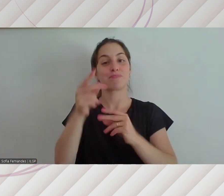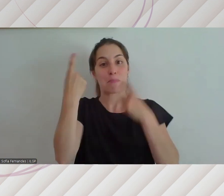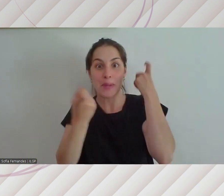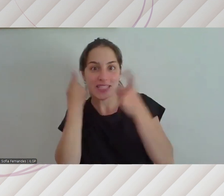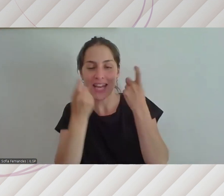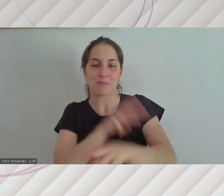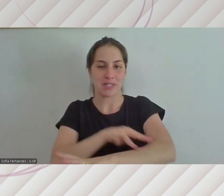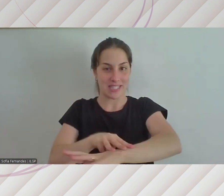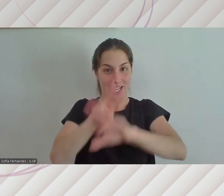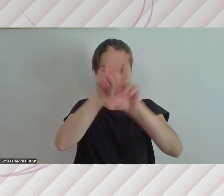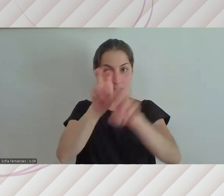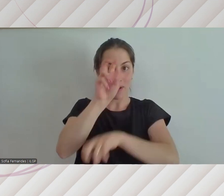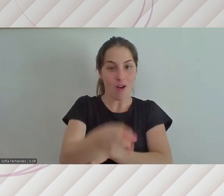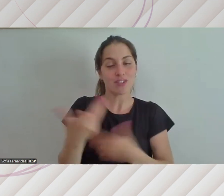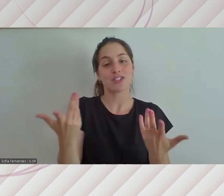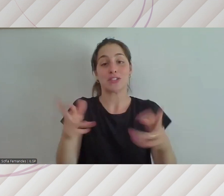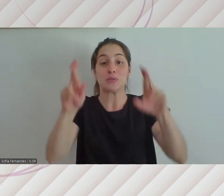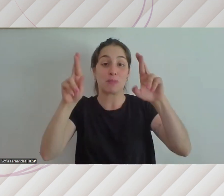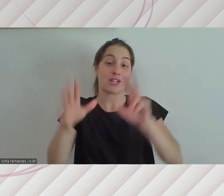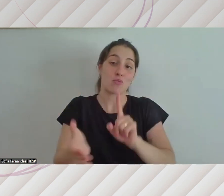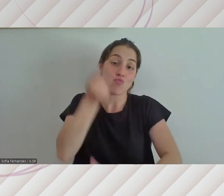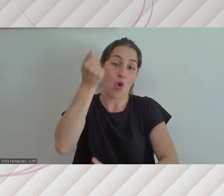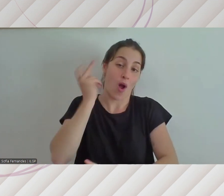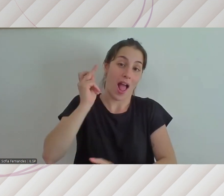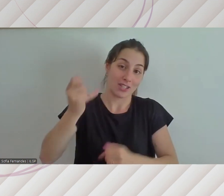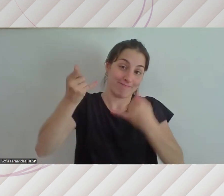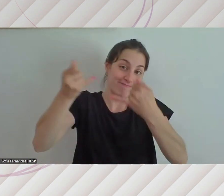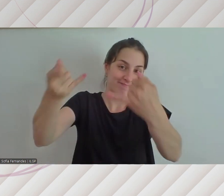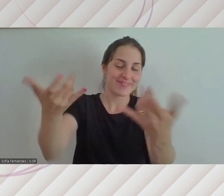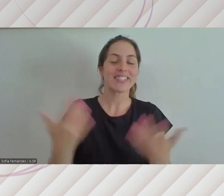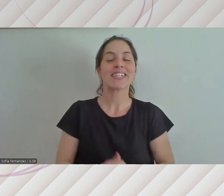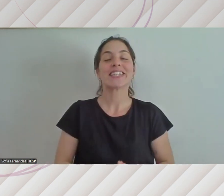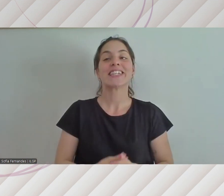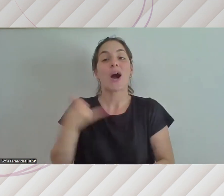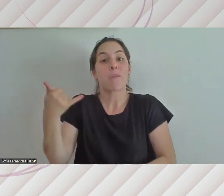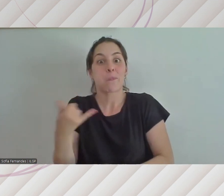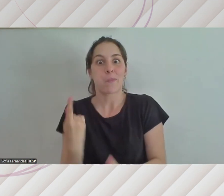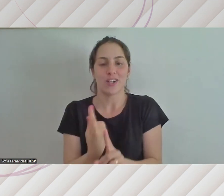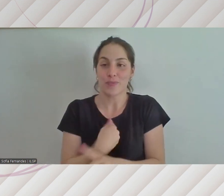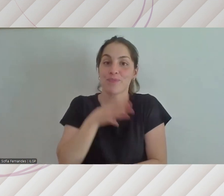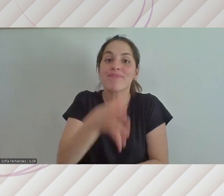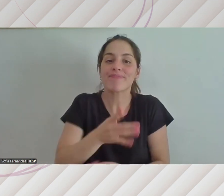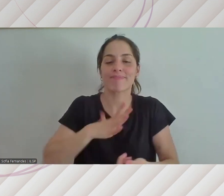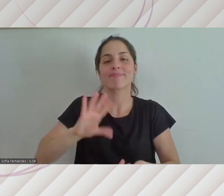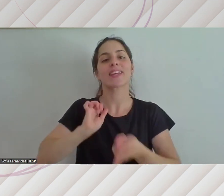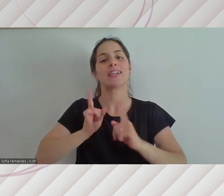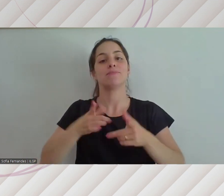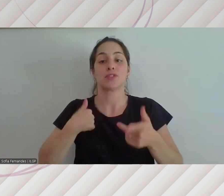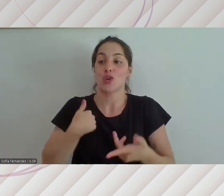mais anos de sucesso. Em segundo lugar, é com grande satisfação que